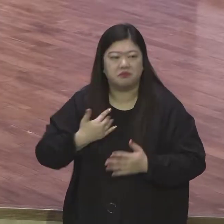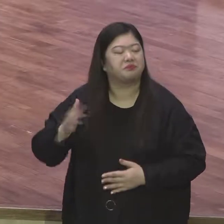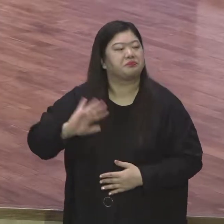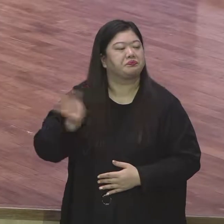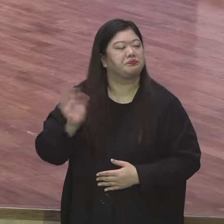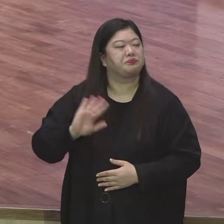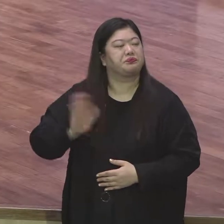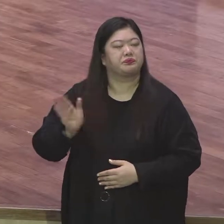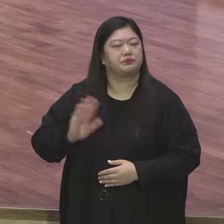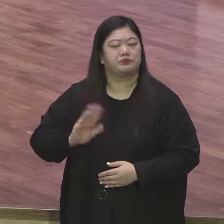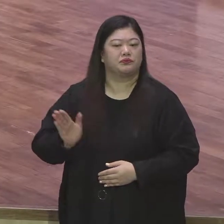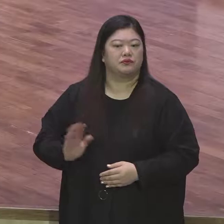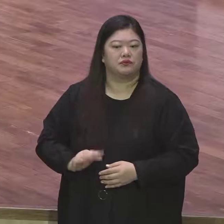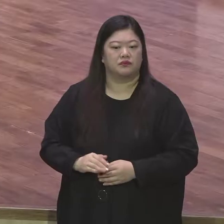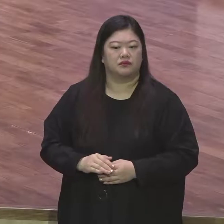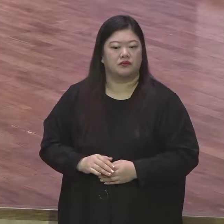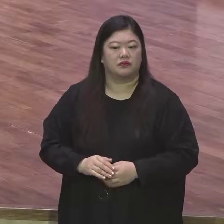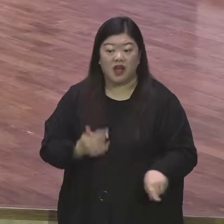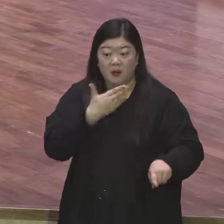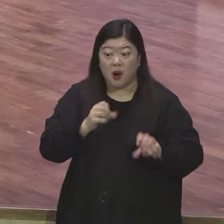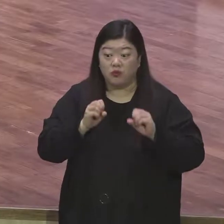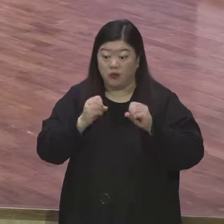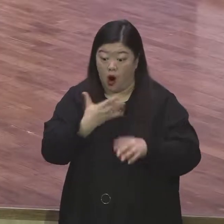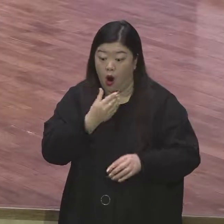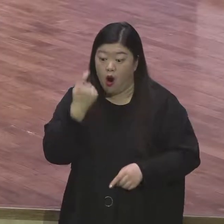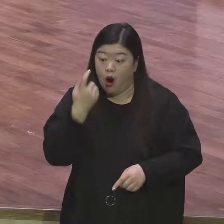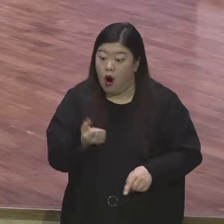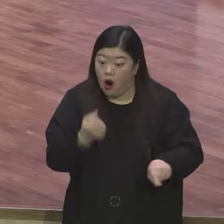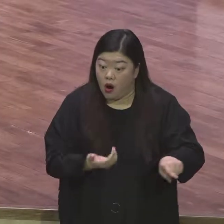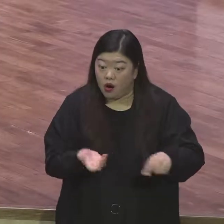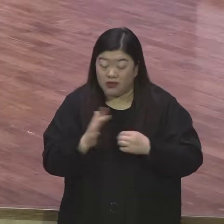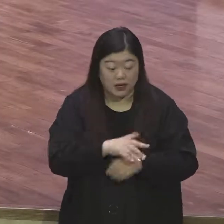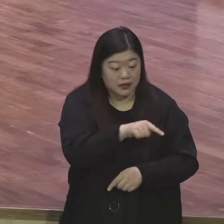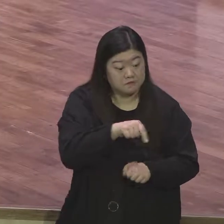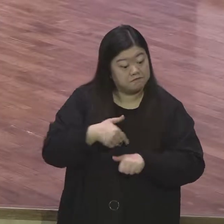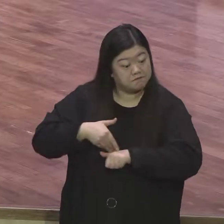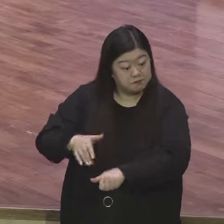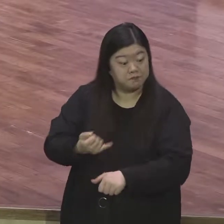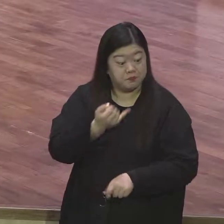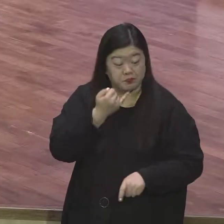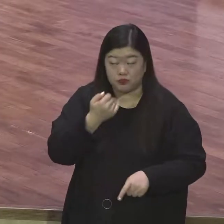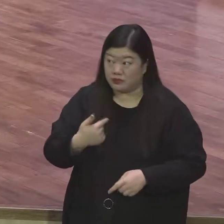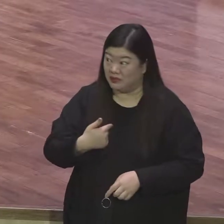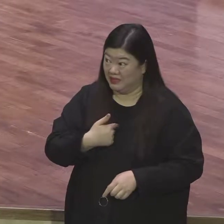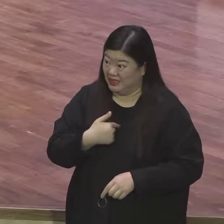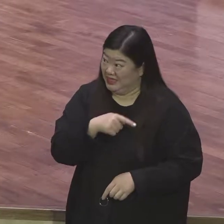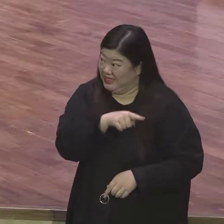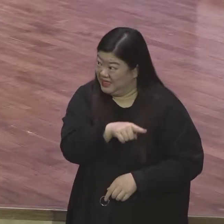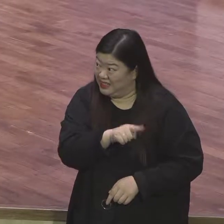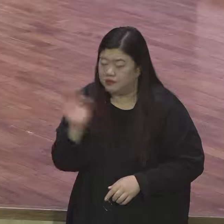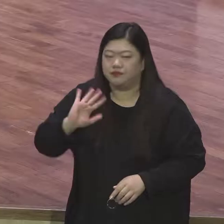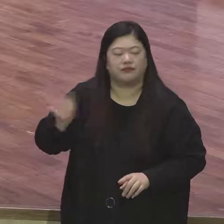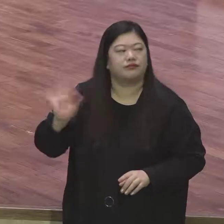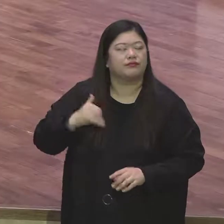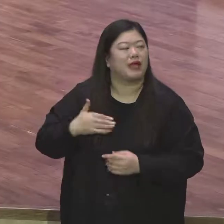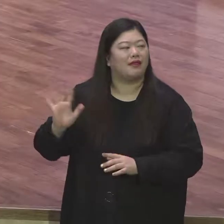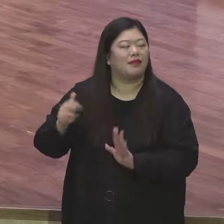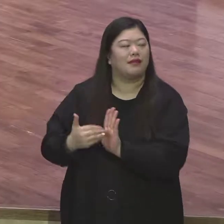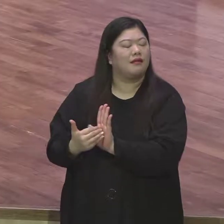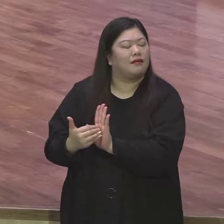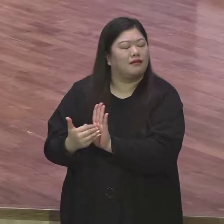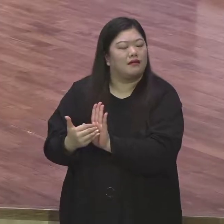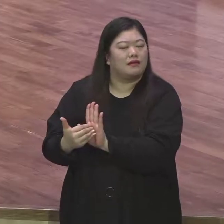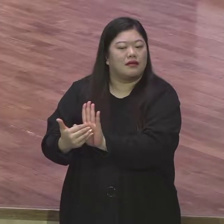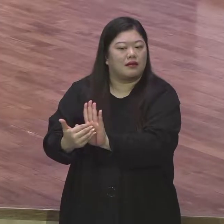희생할 자세가 전혀 되지 않는 그런 사람들이 바울 주위에서 한 물어보니까 안 간다는 거예요.